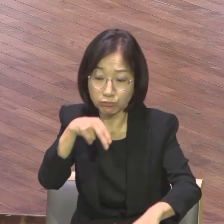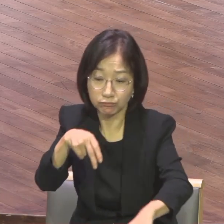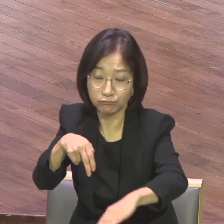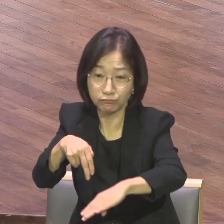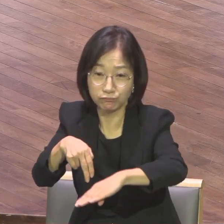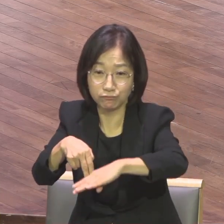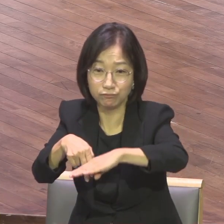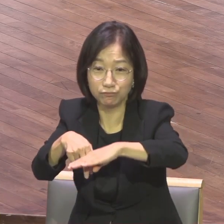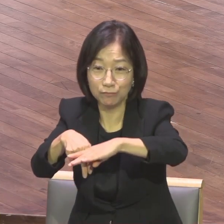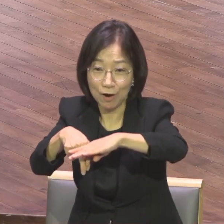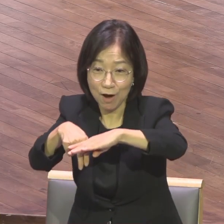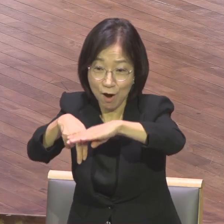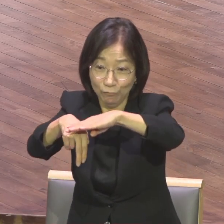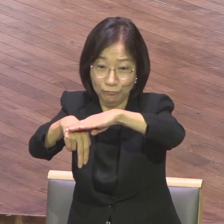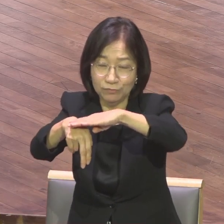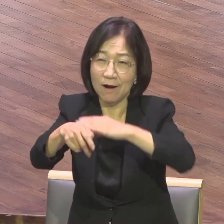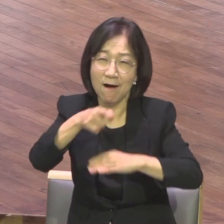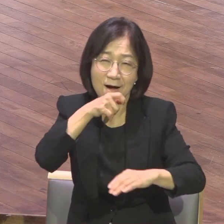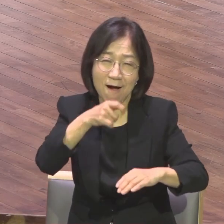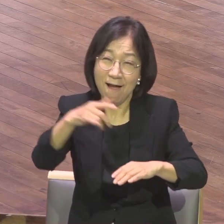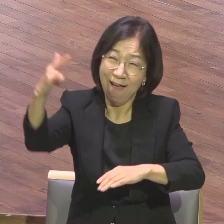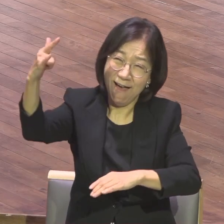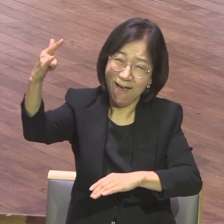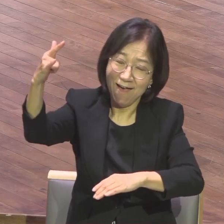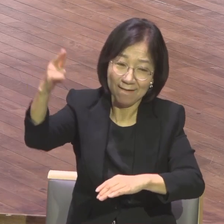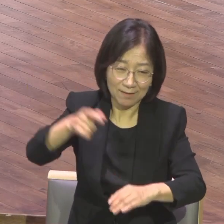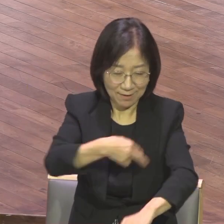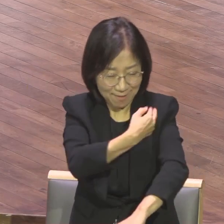나아요. 햇빛이 내리쬐는데